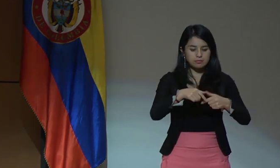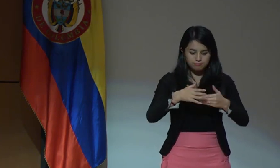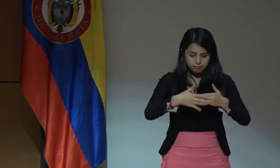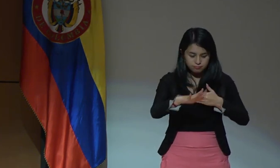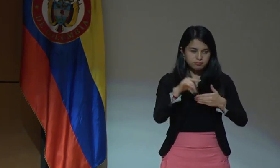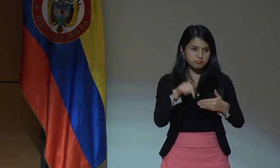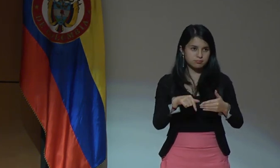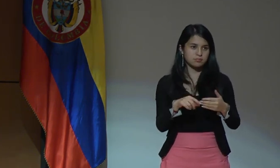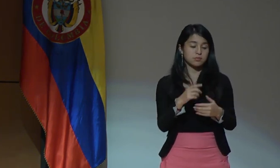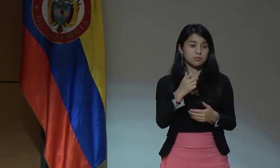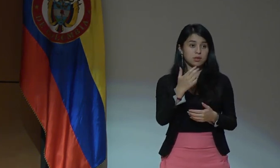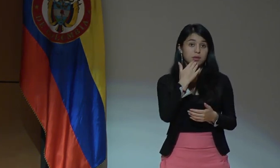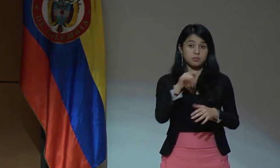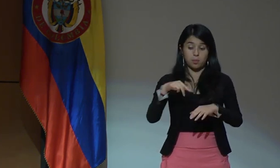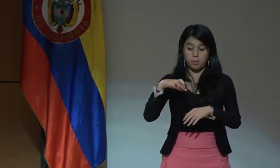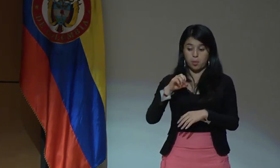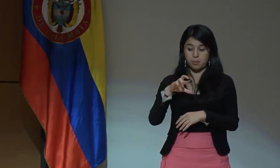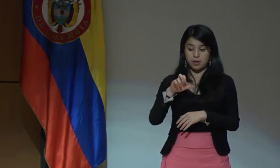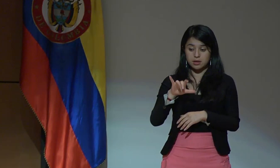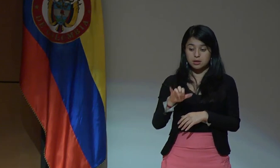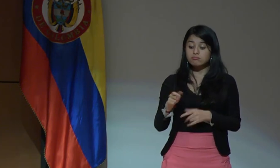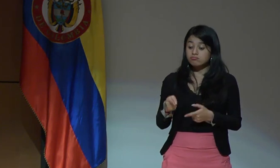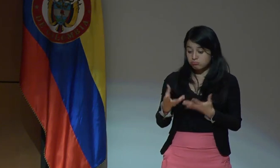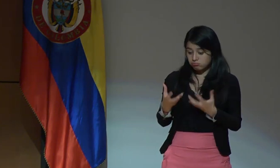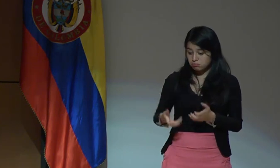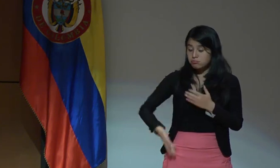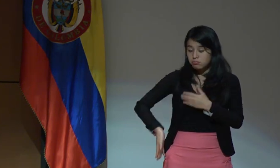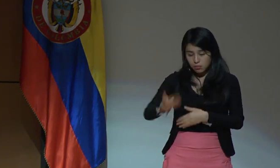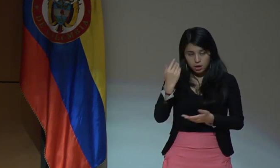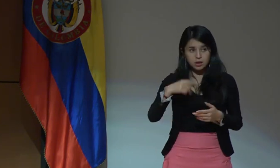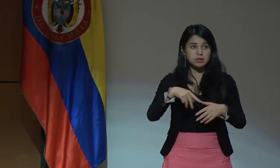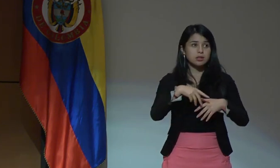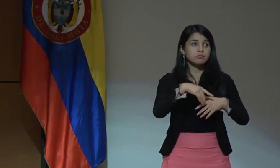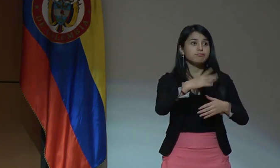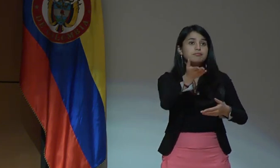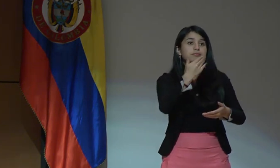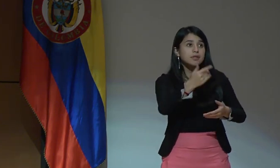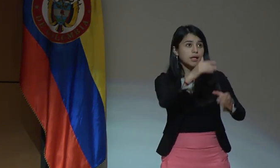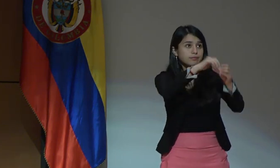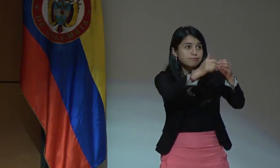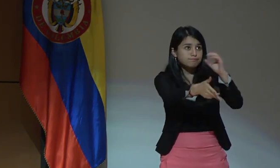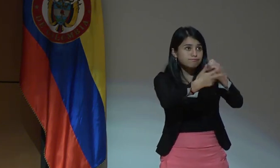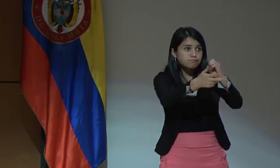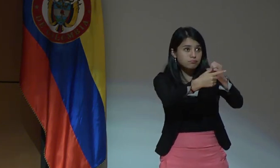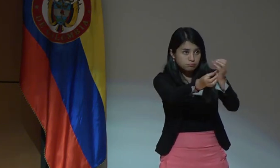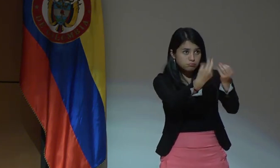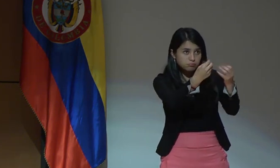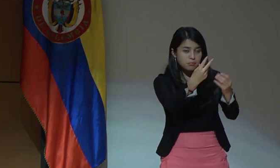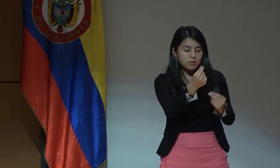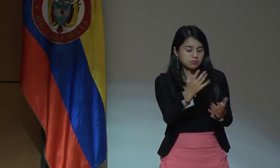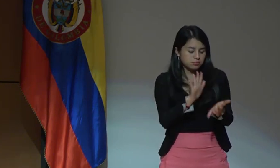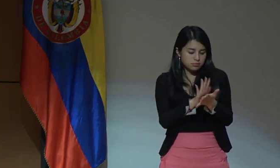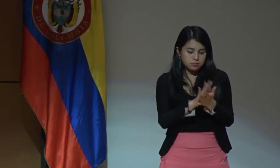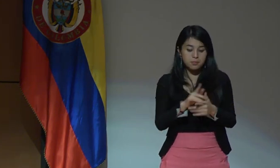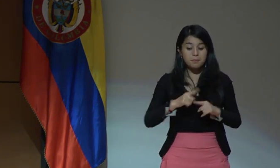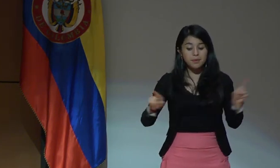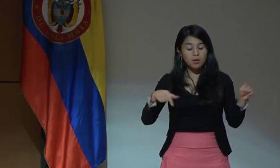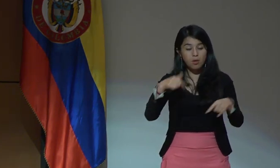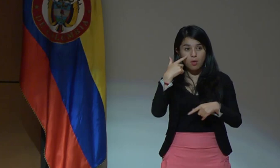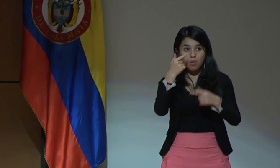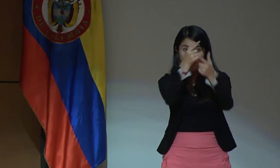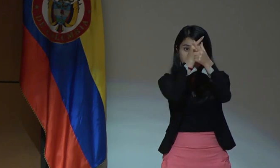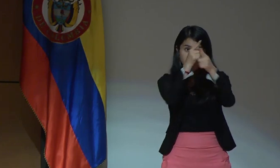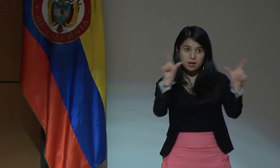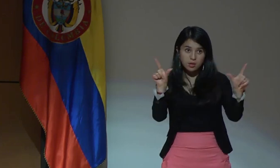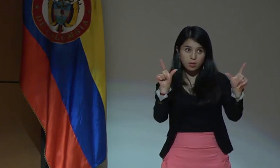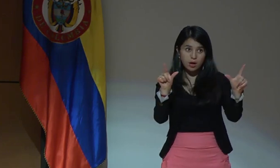exactamente. Entonces yo lo que digo, señor Popeye, haga lo que quiera, participe en Teletón, pida plata para lo que quiera, pero el lenguaje no puede